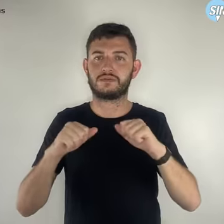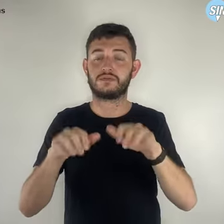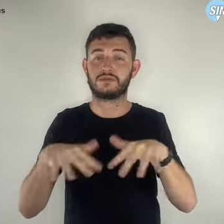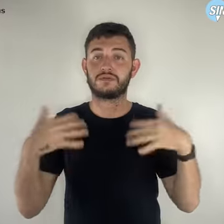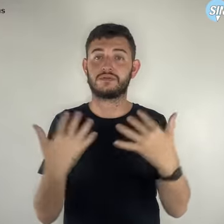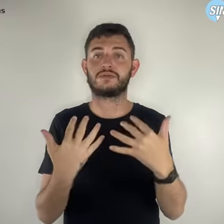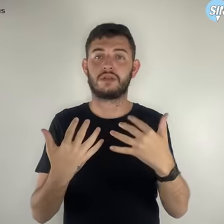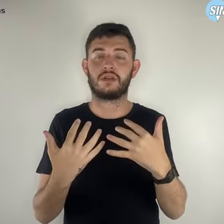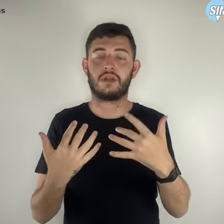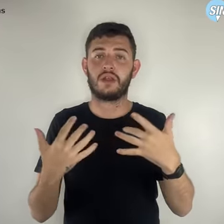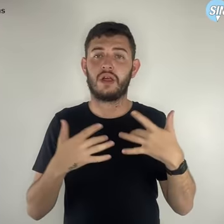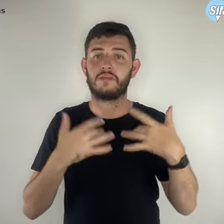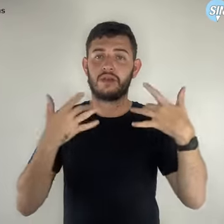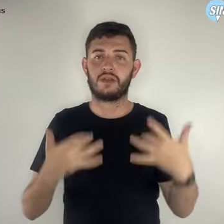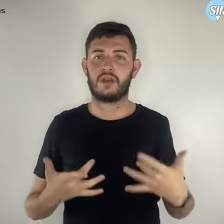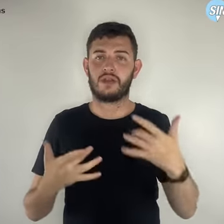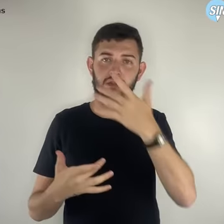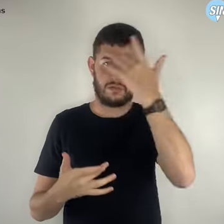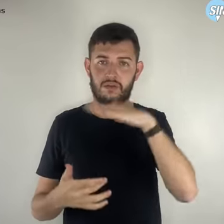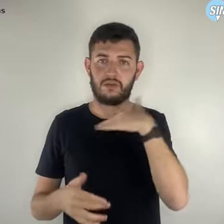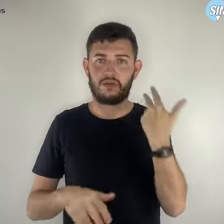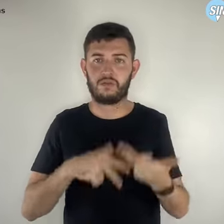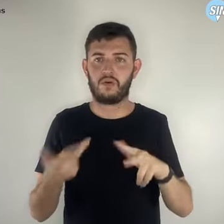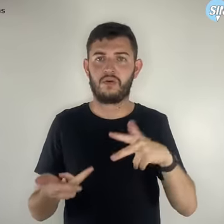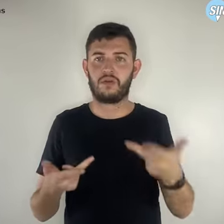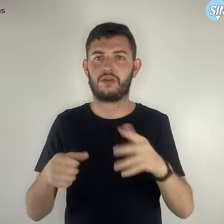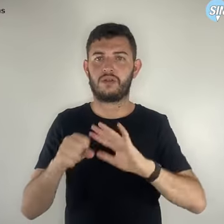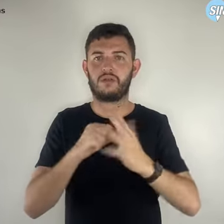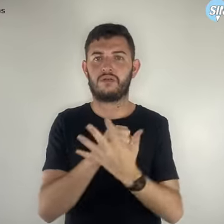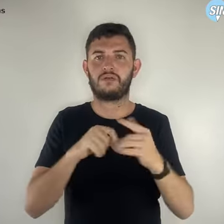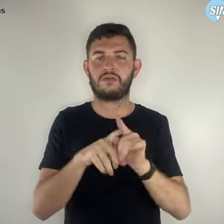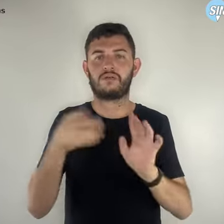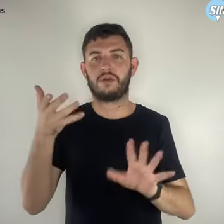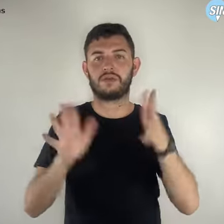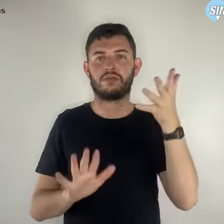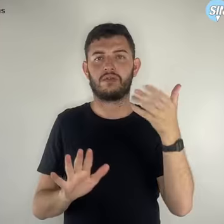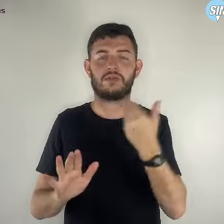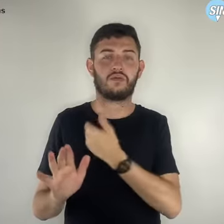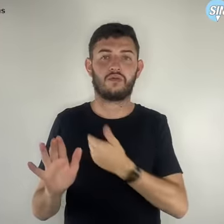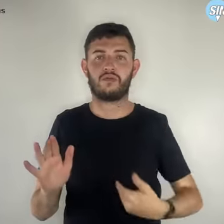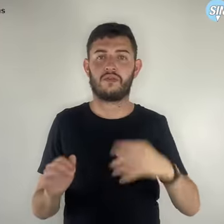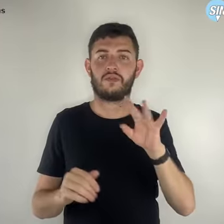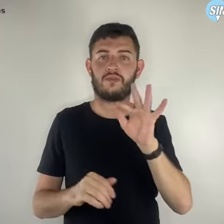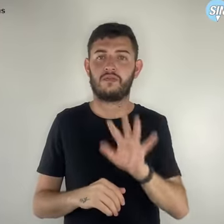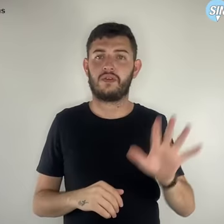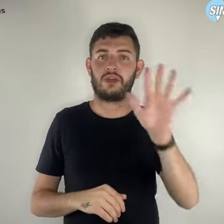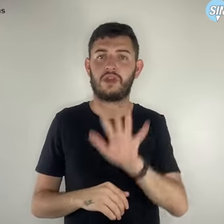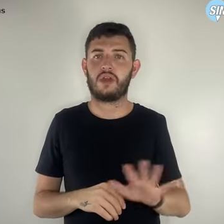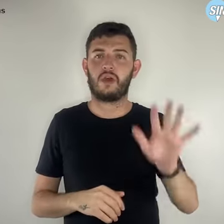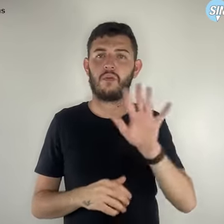lamentaram as vidas perdidas para a pandemia da Covid-19 e o descaso do governo federal.